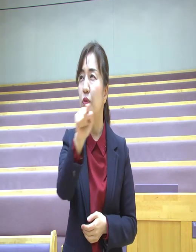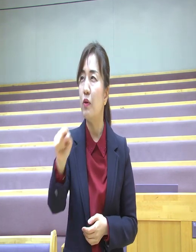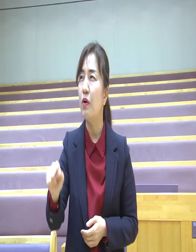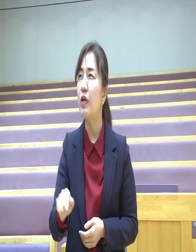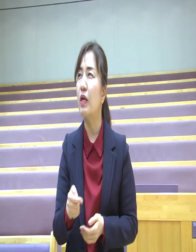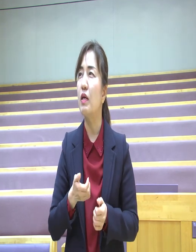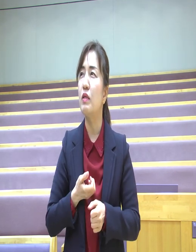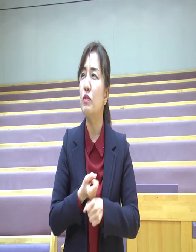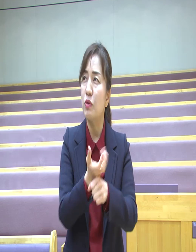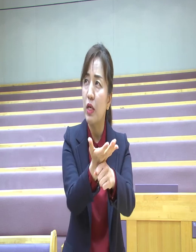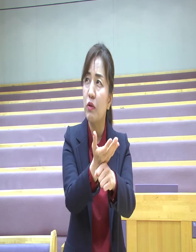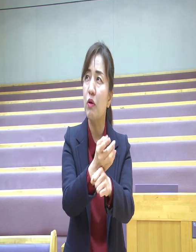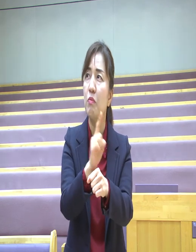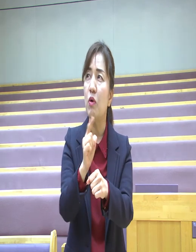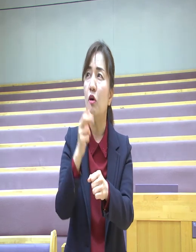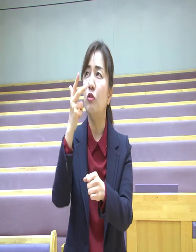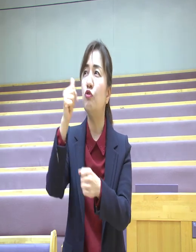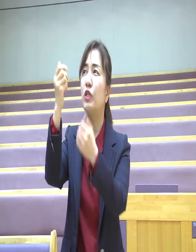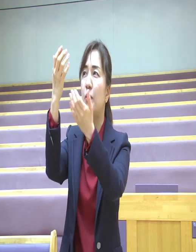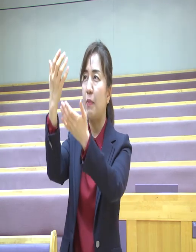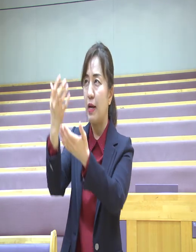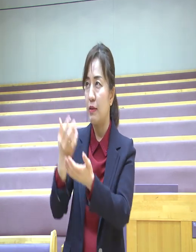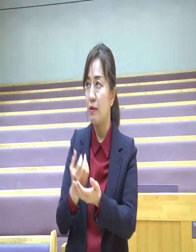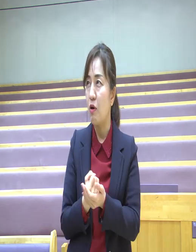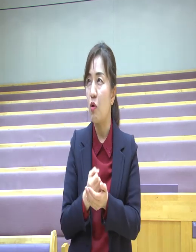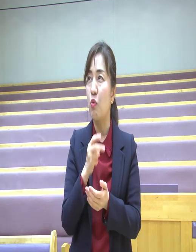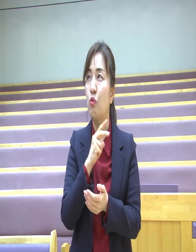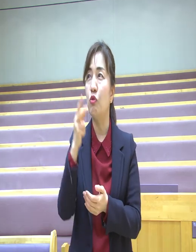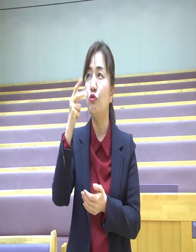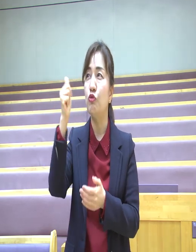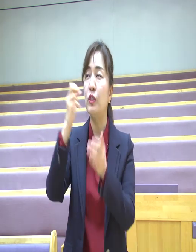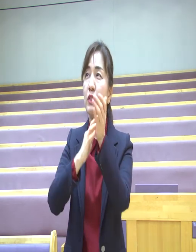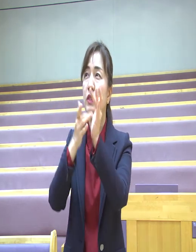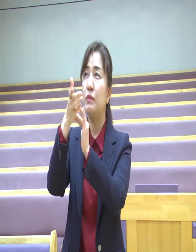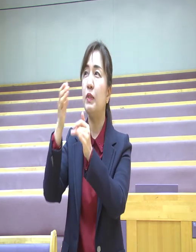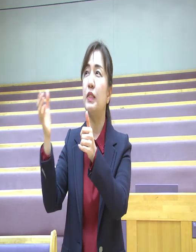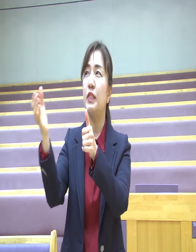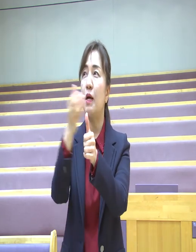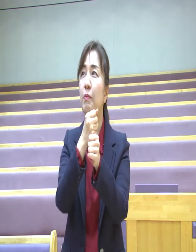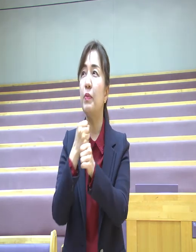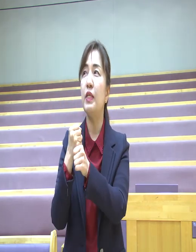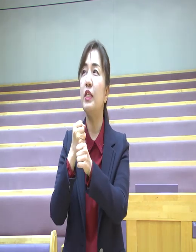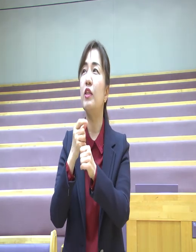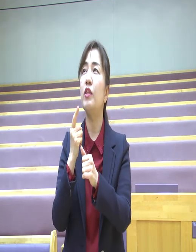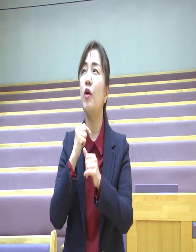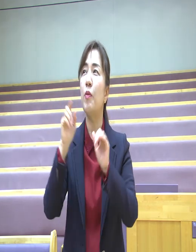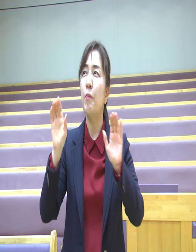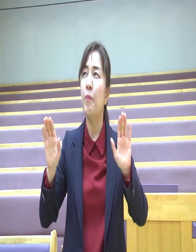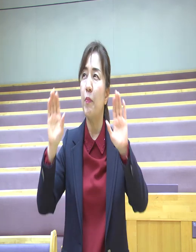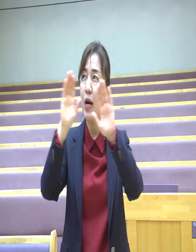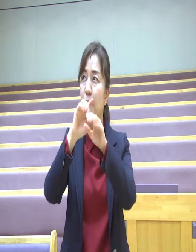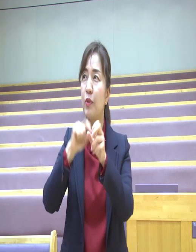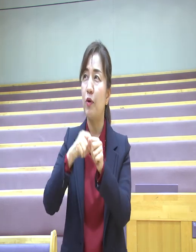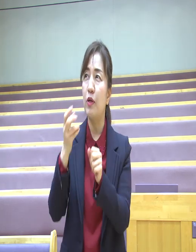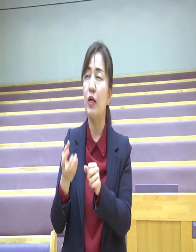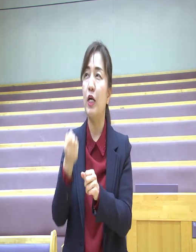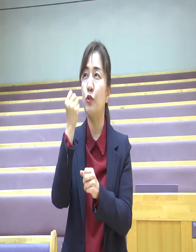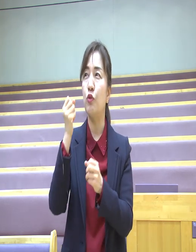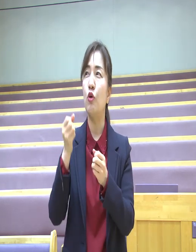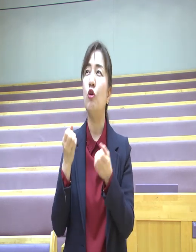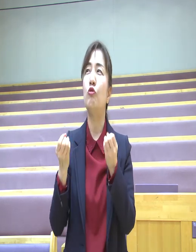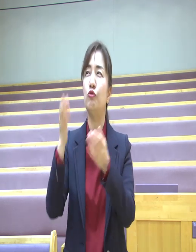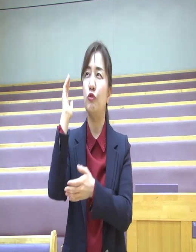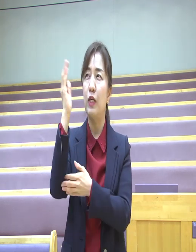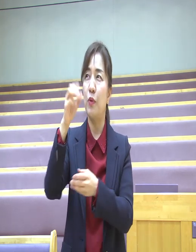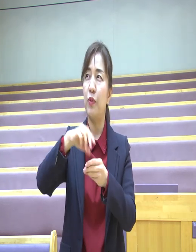시작. 내가 너희에게 전한 것은 주께 받은 것이니 곧 주 예수께서 잡히시던 밤에 떡을 가지사